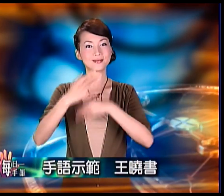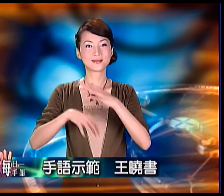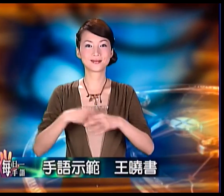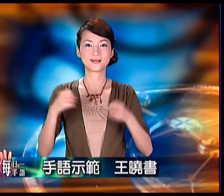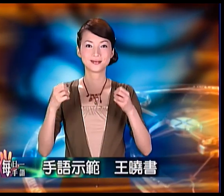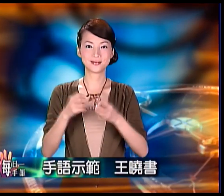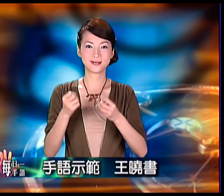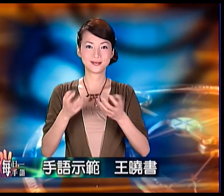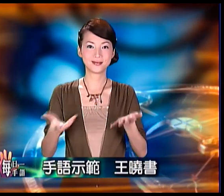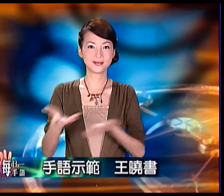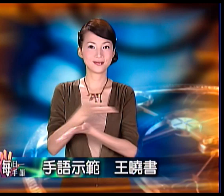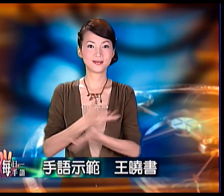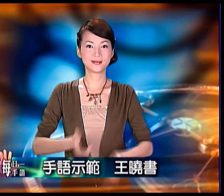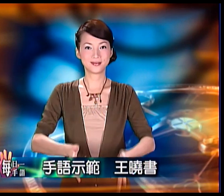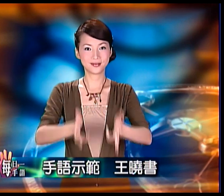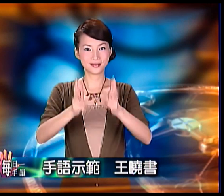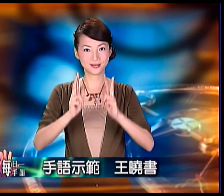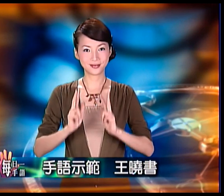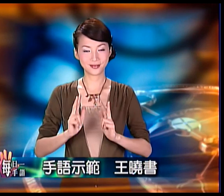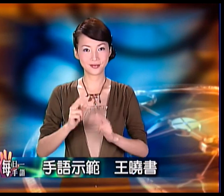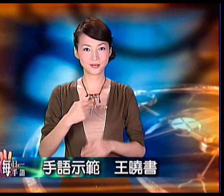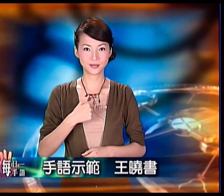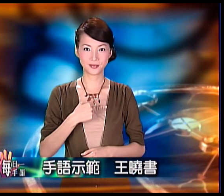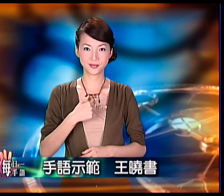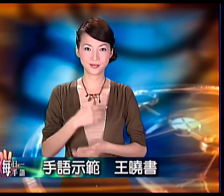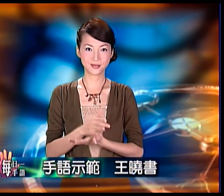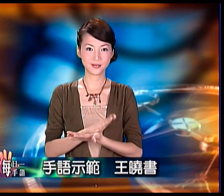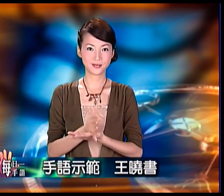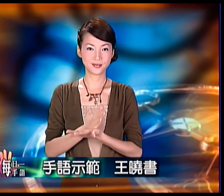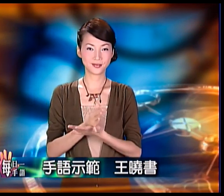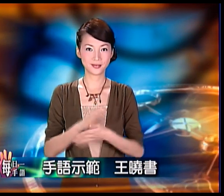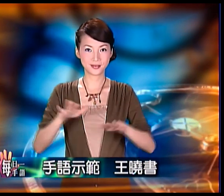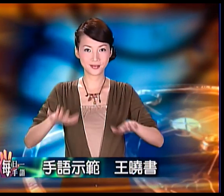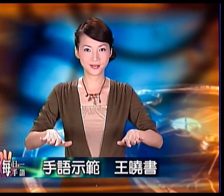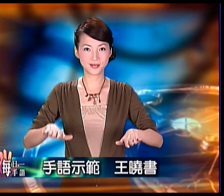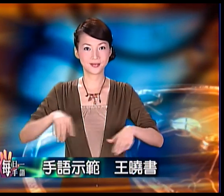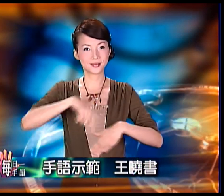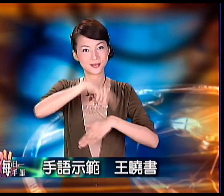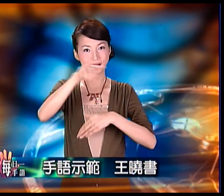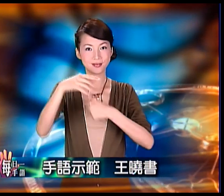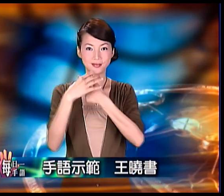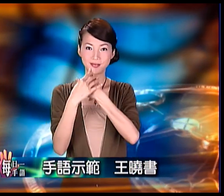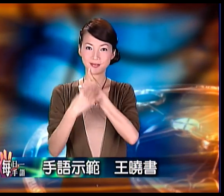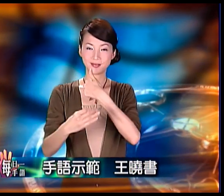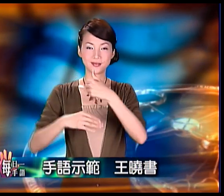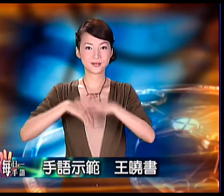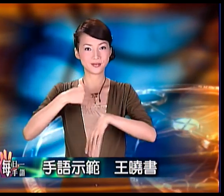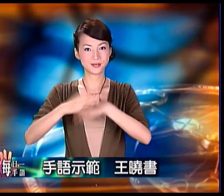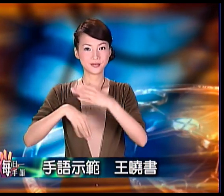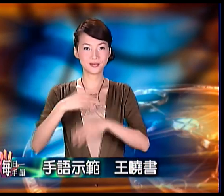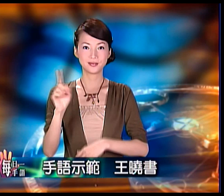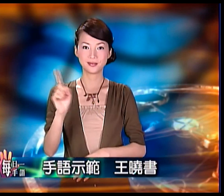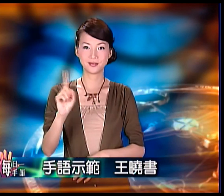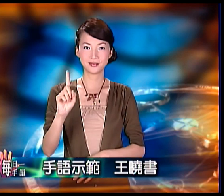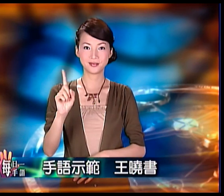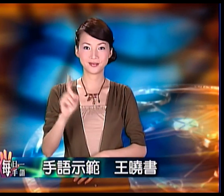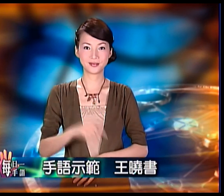动动双手，搭起无声的桥梁。我是王小舒，今天我们要来学跟工作有关的手